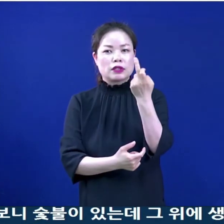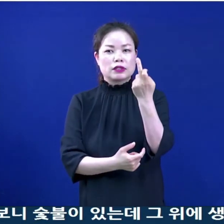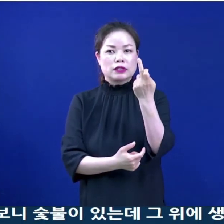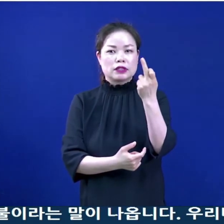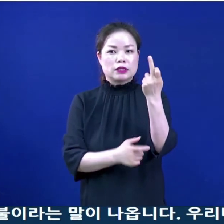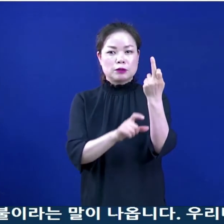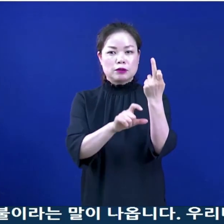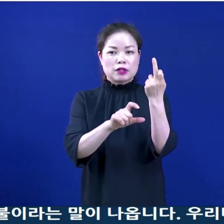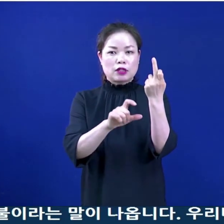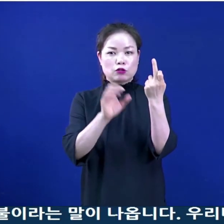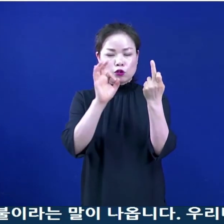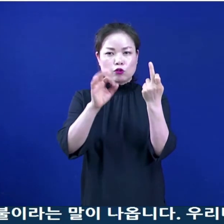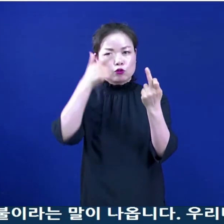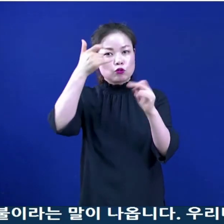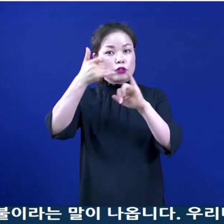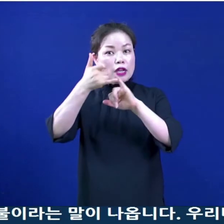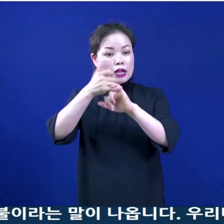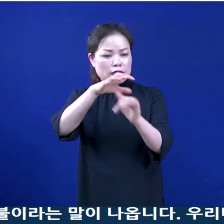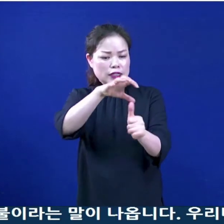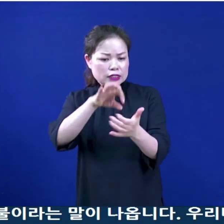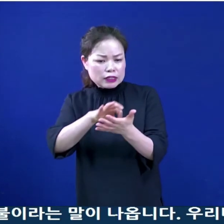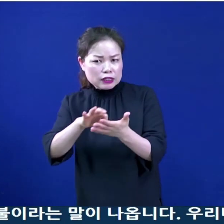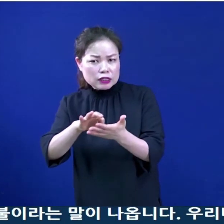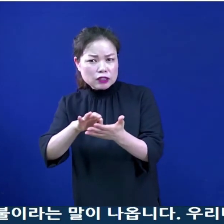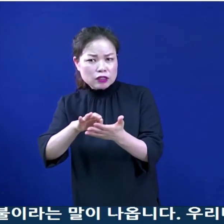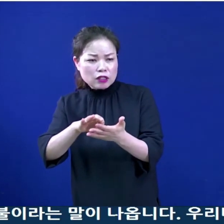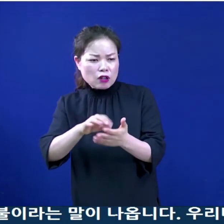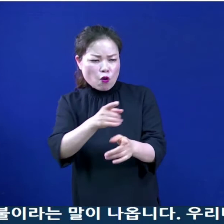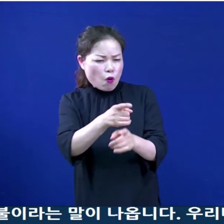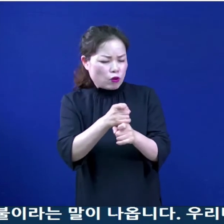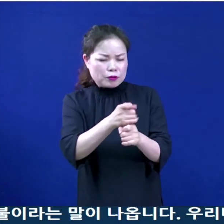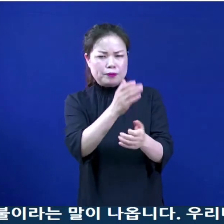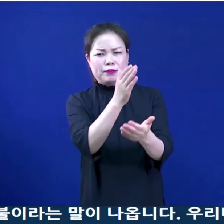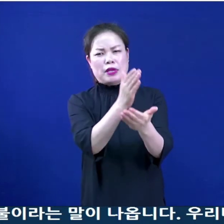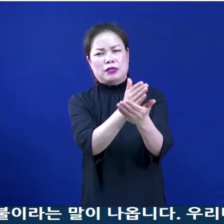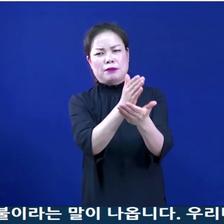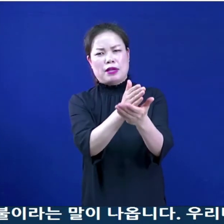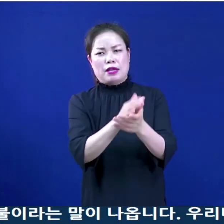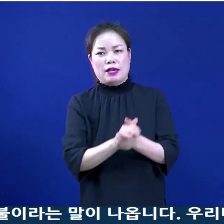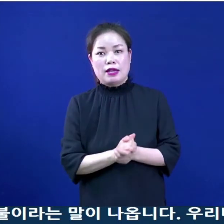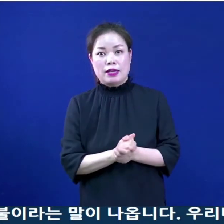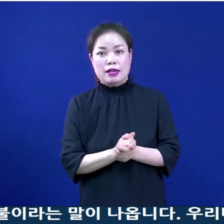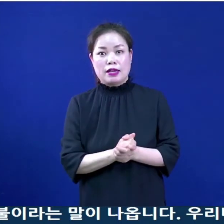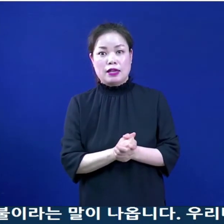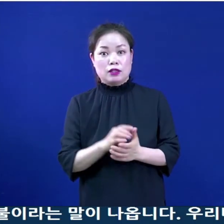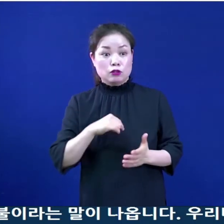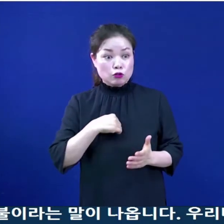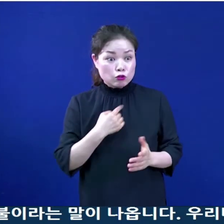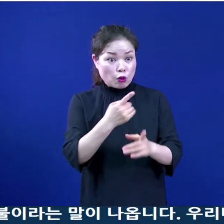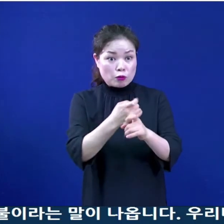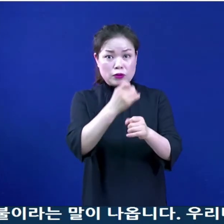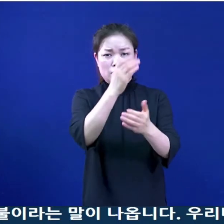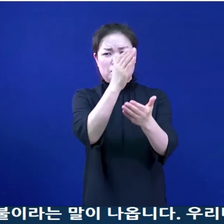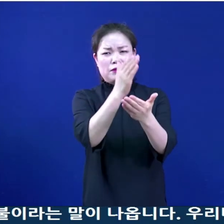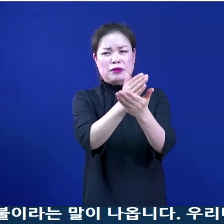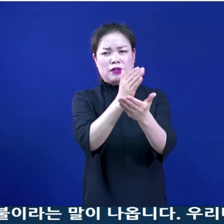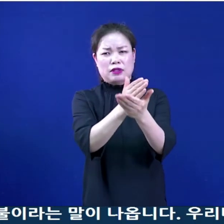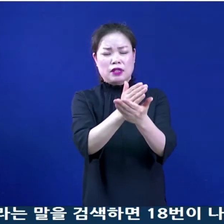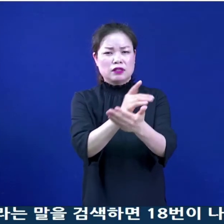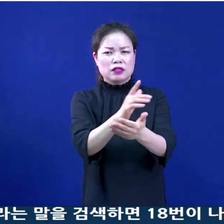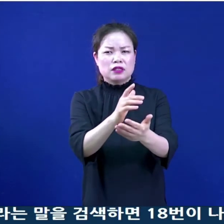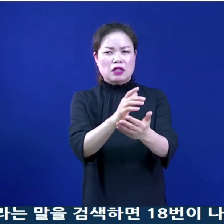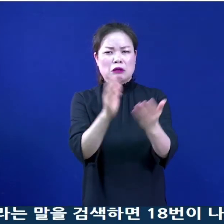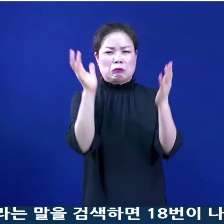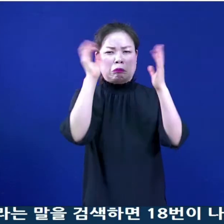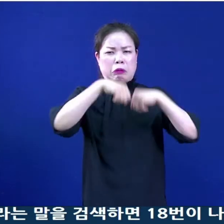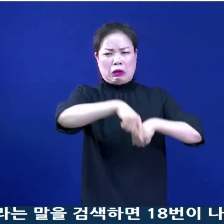가면 구약을 인용해가지고 네가 스스로 막 원수 갚으려고 그러지 마. 네가 스스로 원수 갚으려고 그러다가는 네가